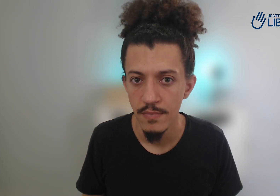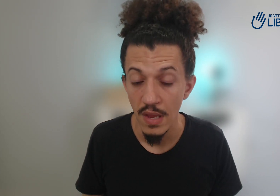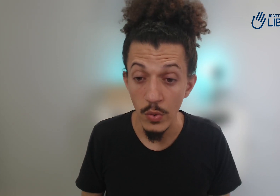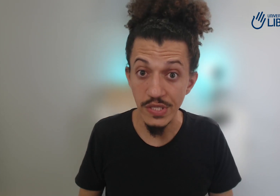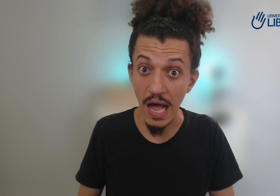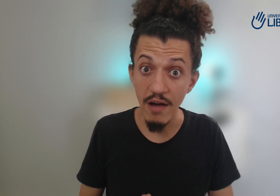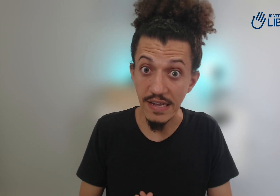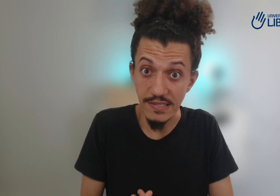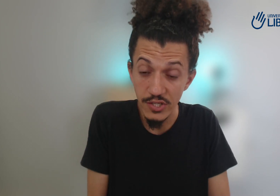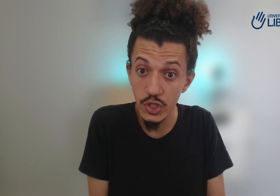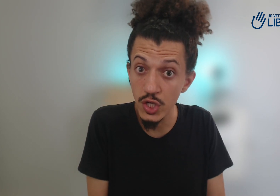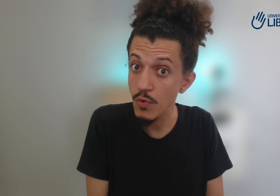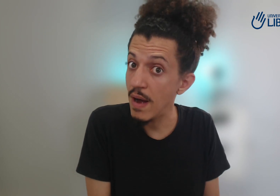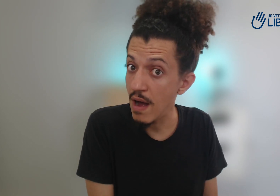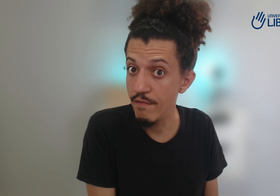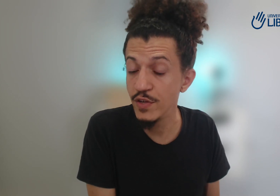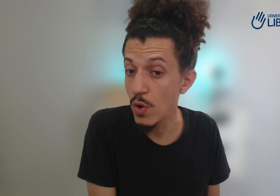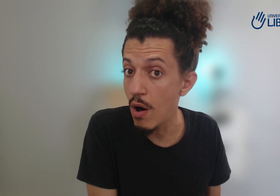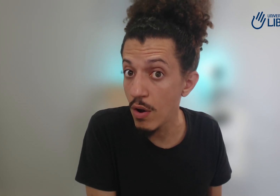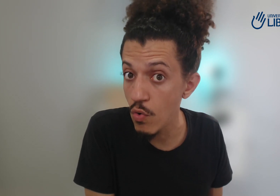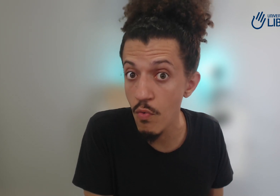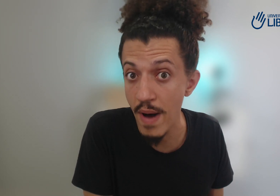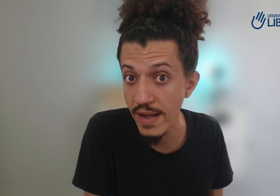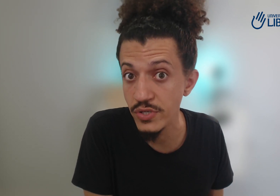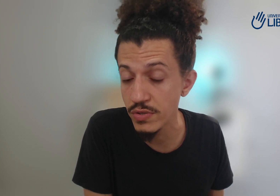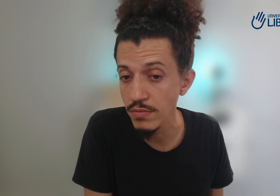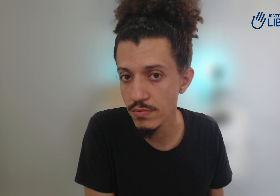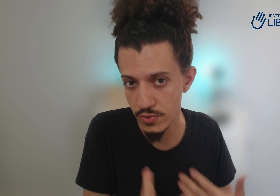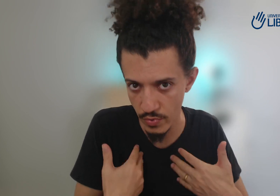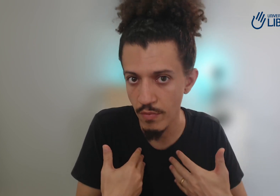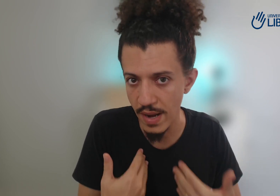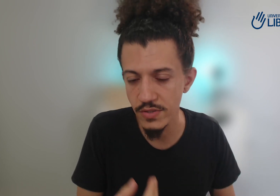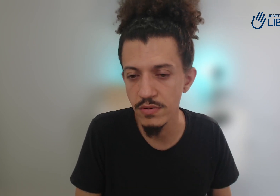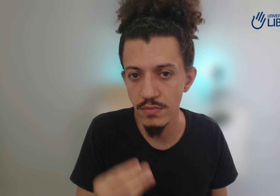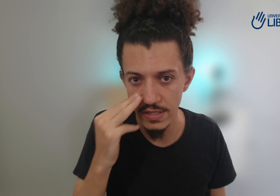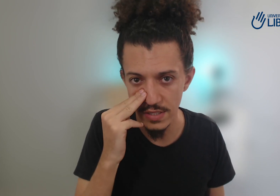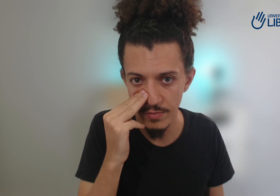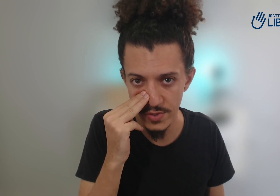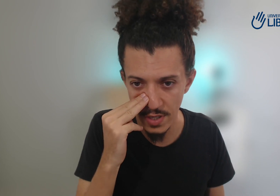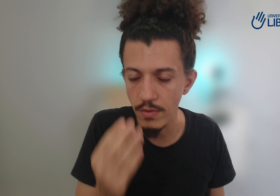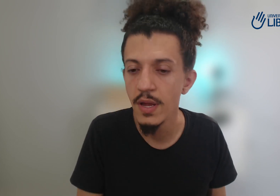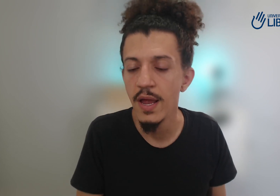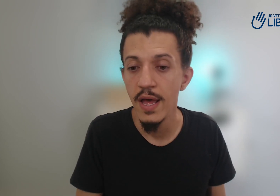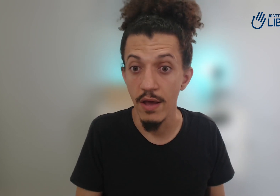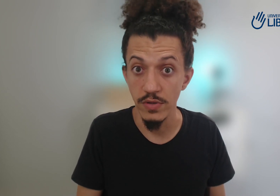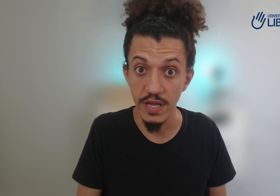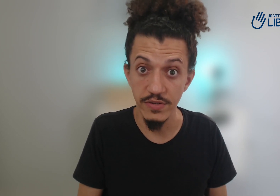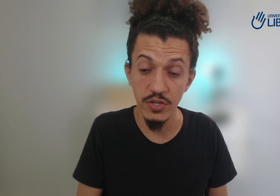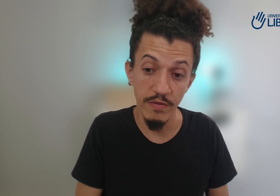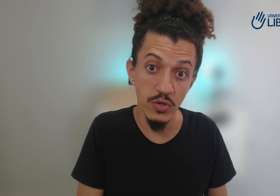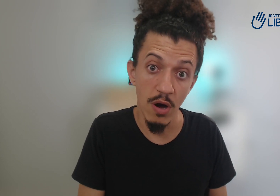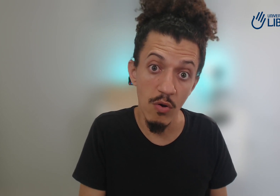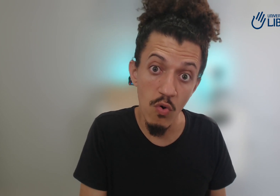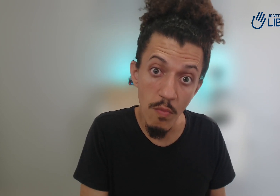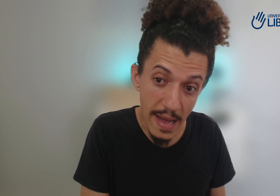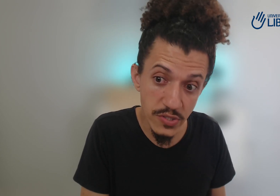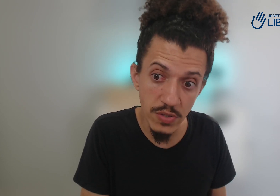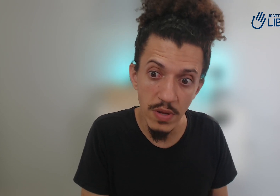Eu estava assistindo uma videoaula com o Madison, sou eu, Madison, esse tipo de sinal. Eu estava assistindo uma videoaula com o Madison